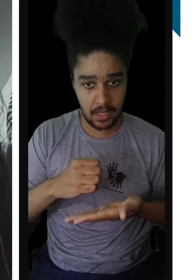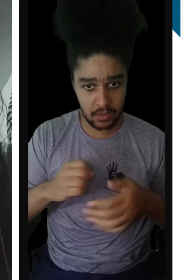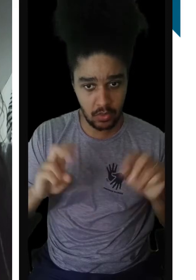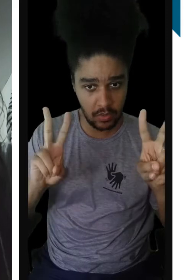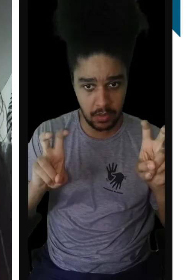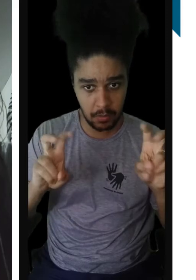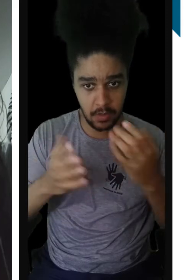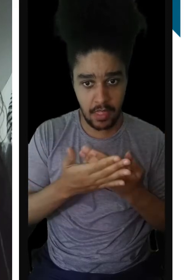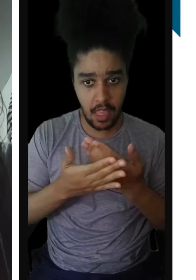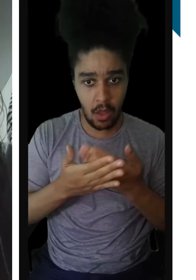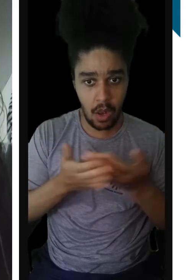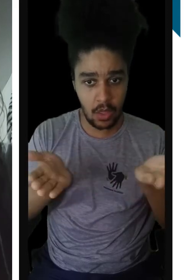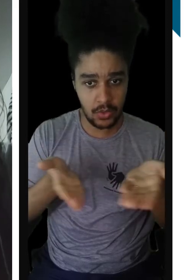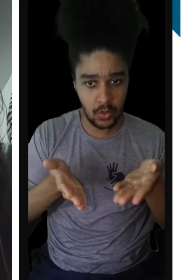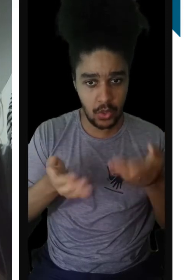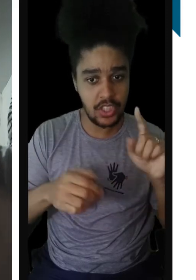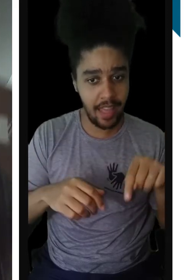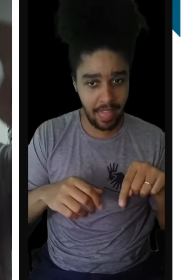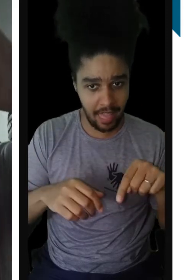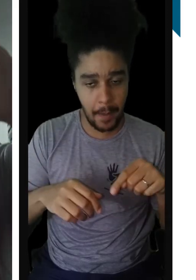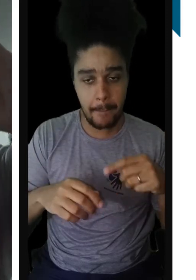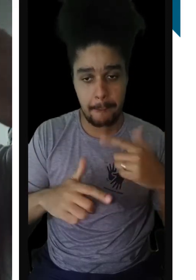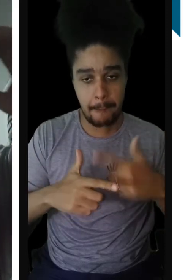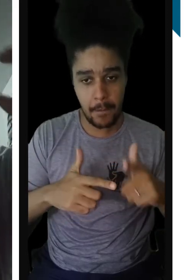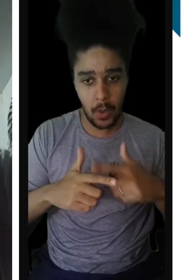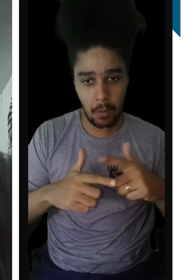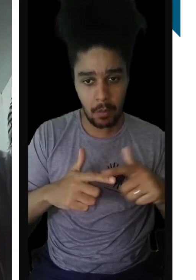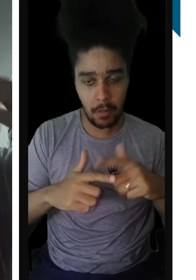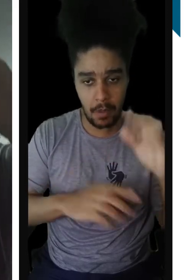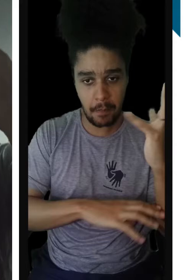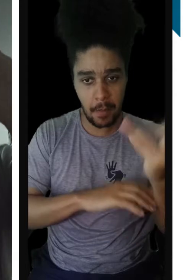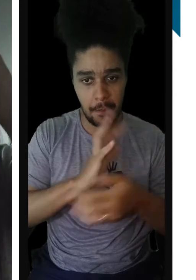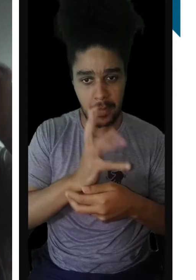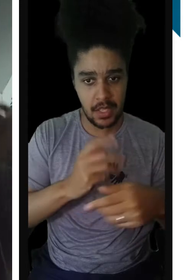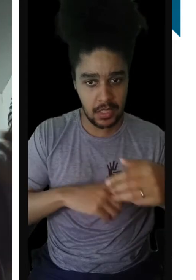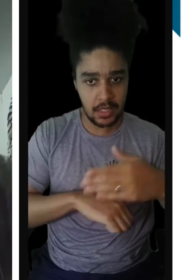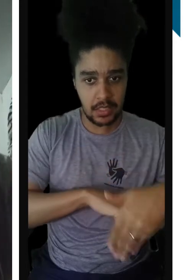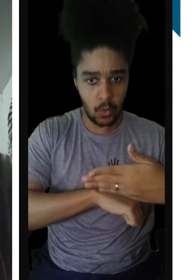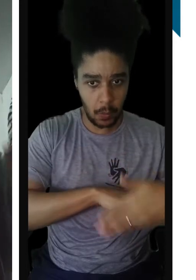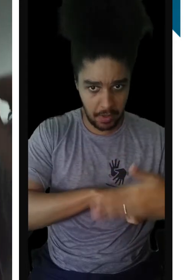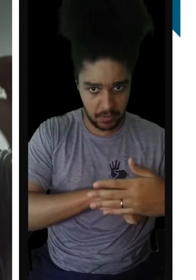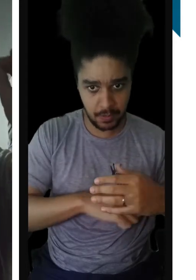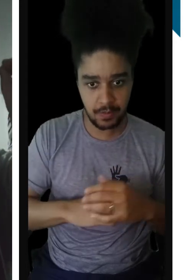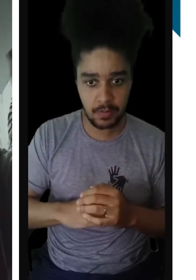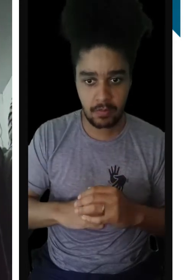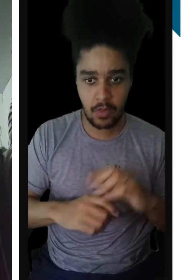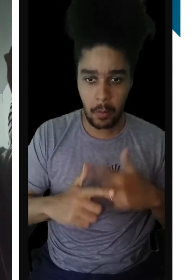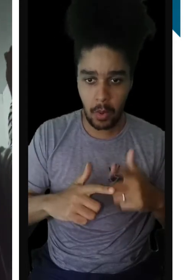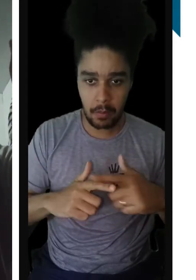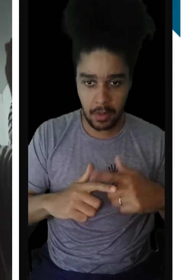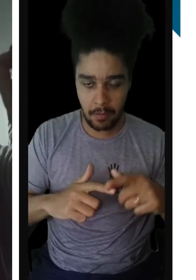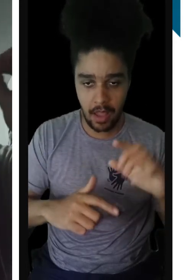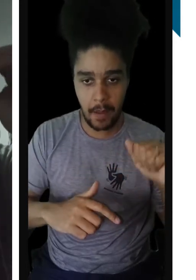Basicamente o tema da aula de hoje é problemas ambientais urbanos.